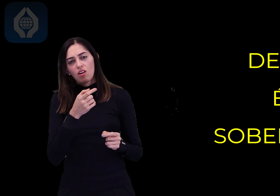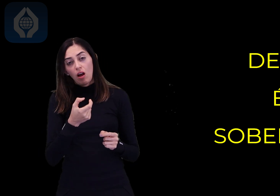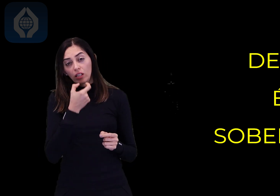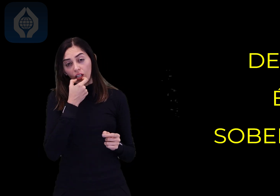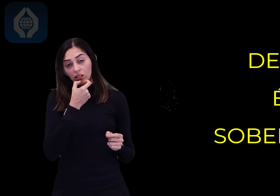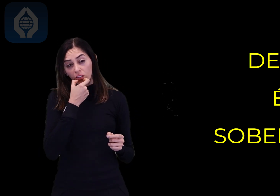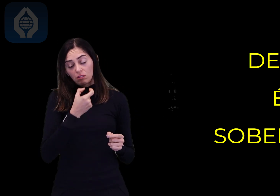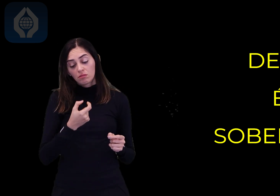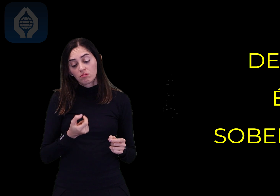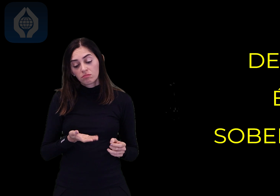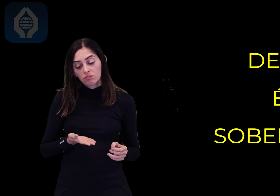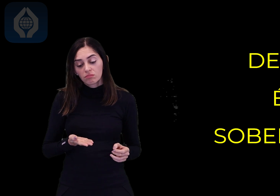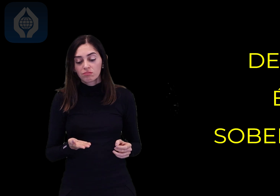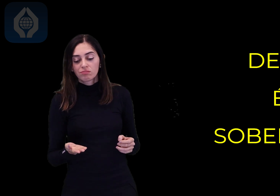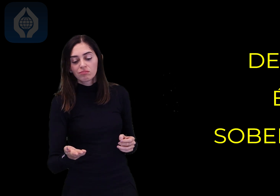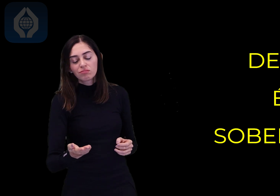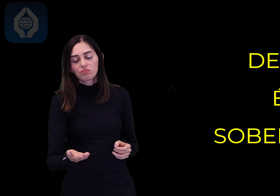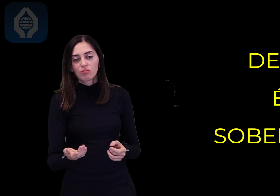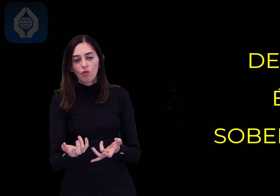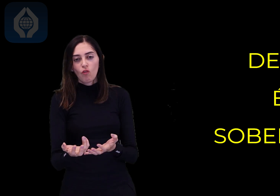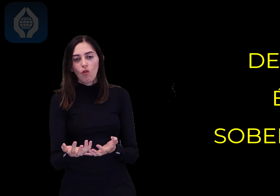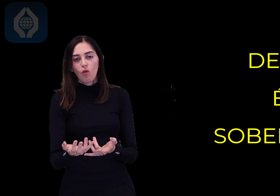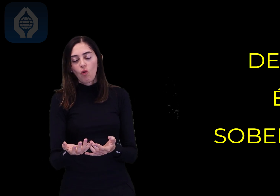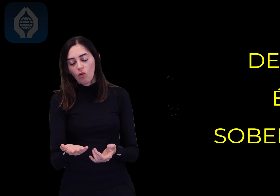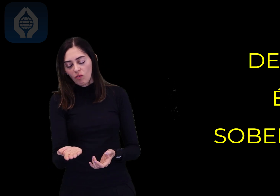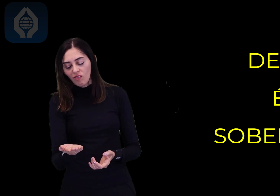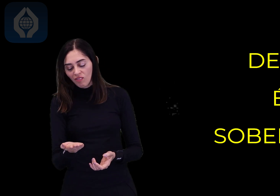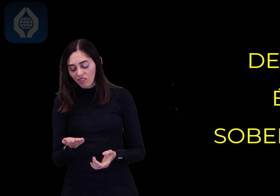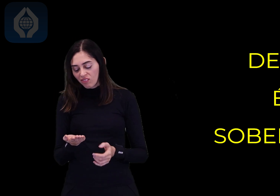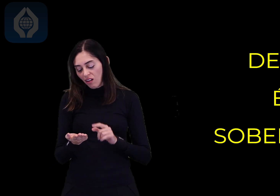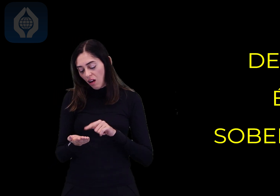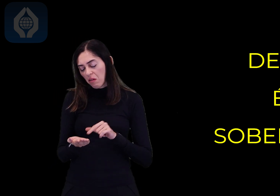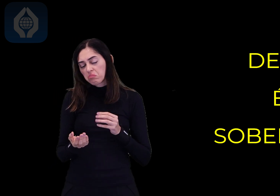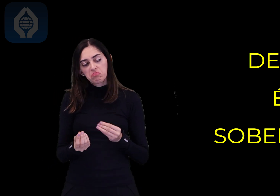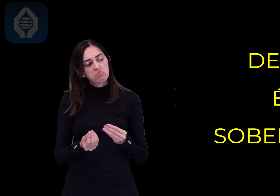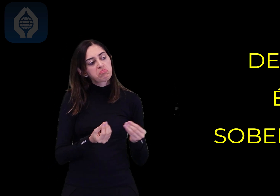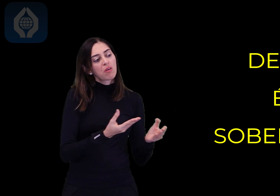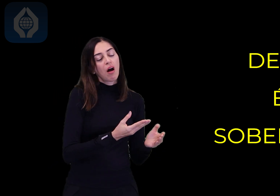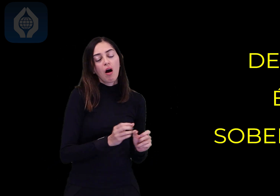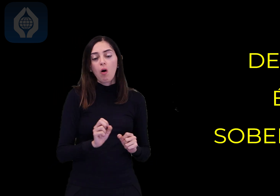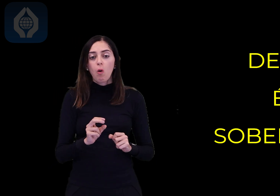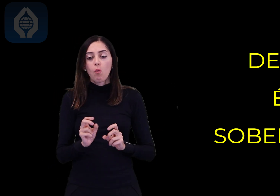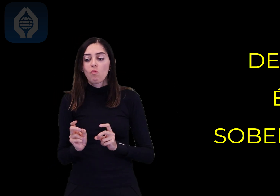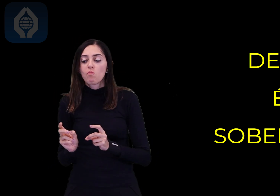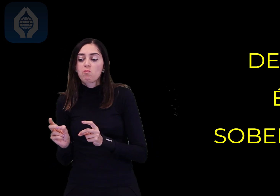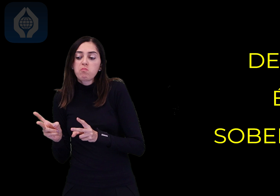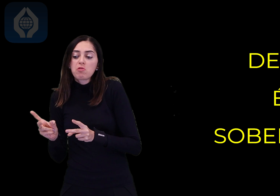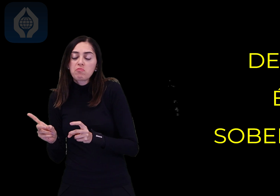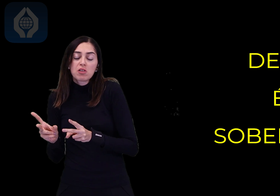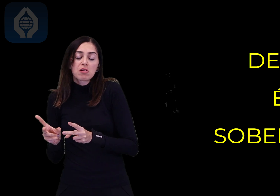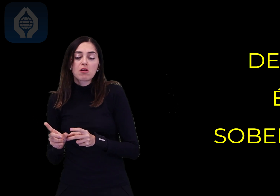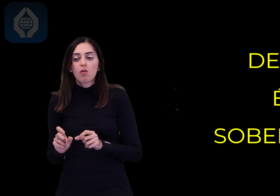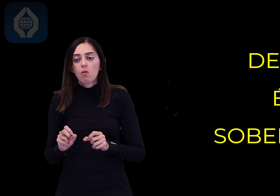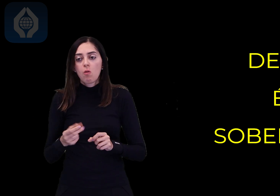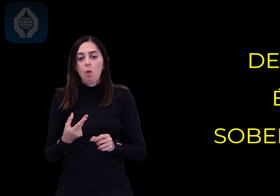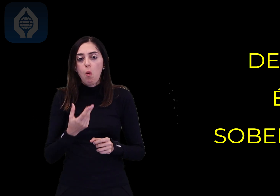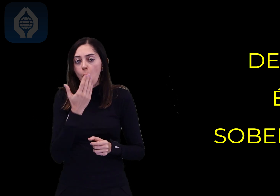de biscoitos, decide se vai guardá-los, dar a alguém, vendê-los. Se alguém constrói